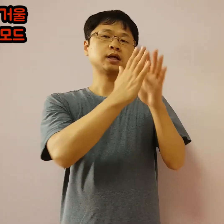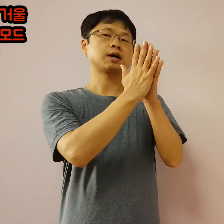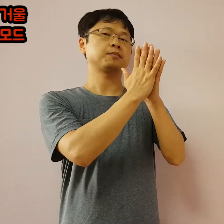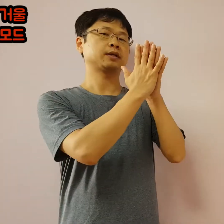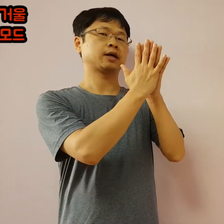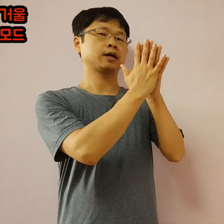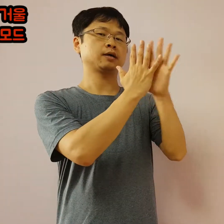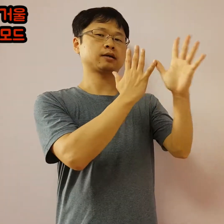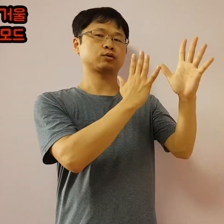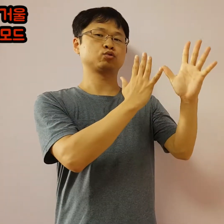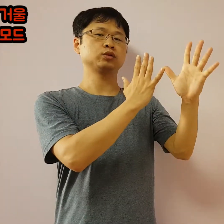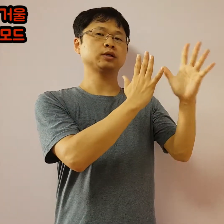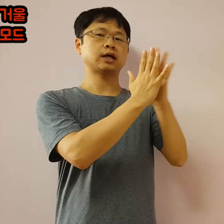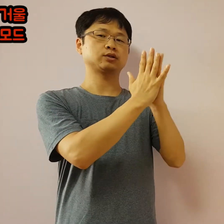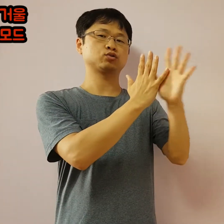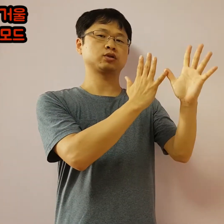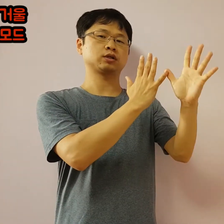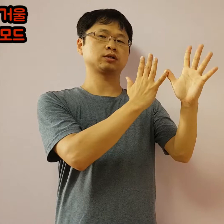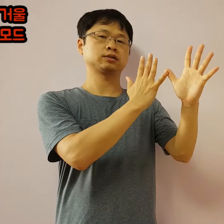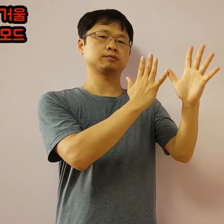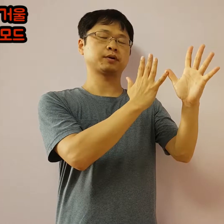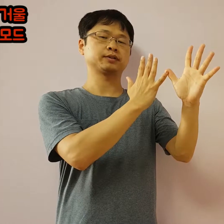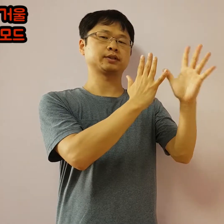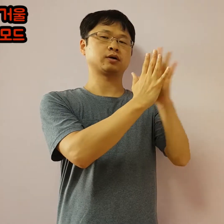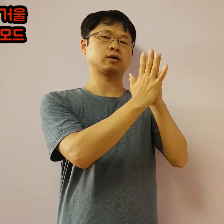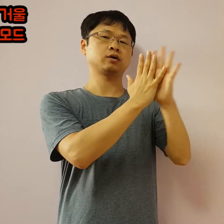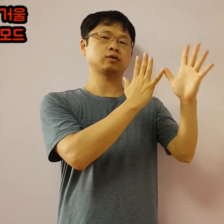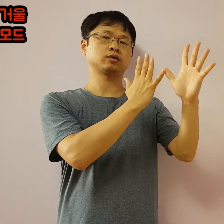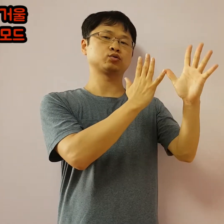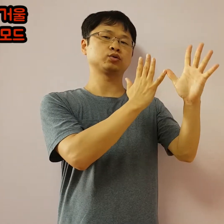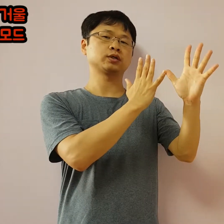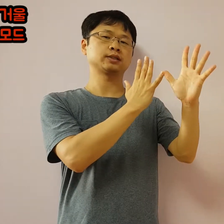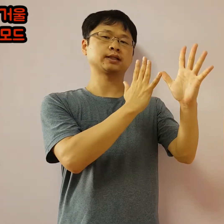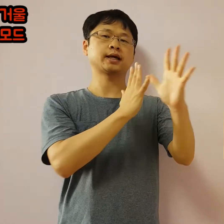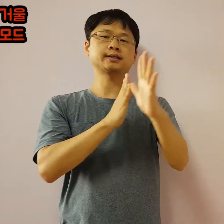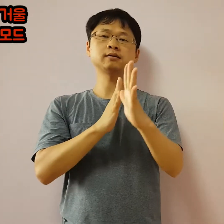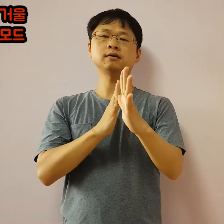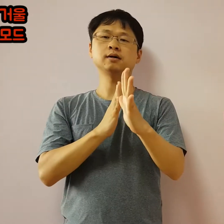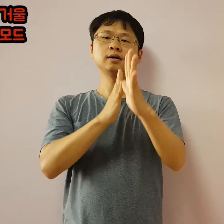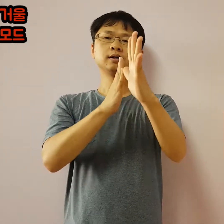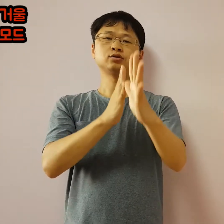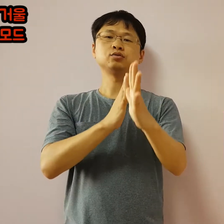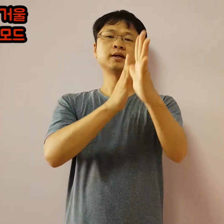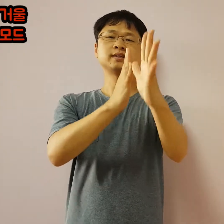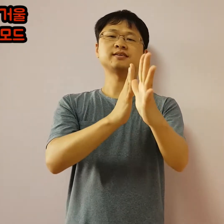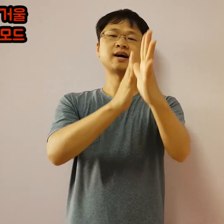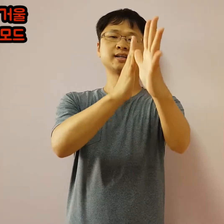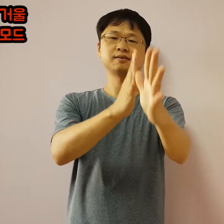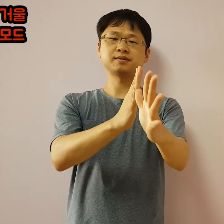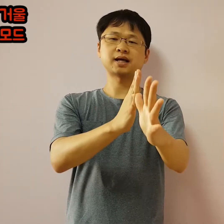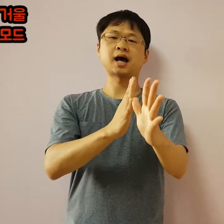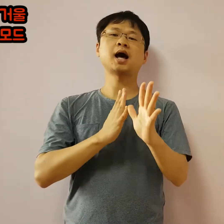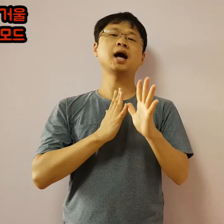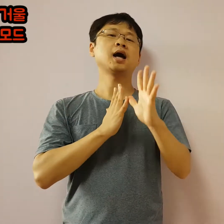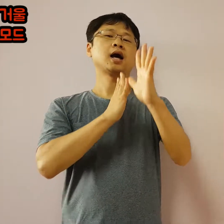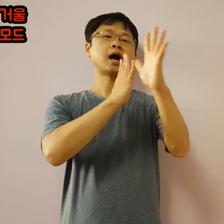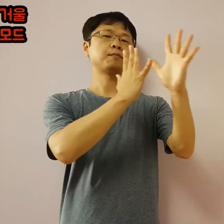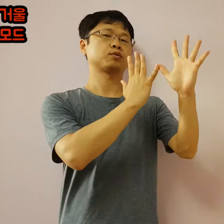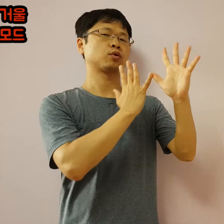아까 번에 이렇게 줄 서다는 수어를 배웠죠. 여기 줄 선 상태에서 줄 맞춰서 가는 겁니다.